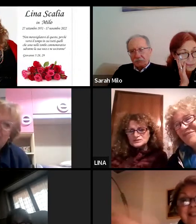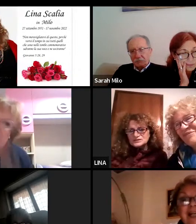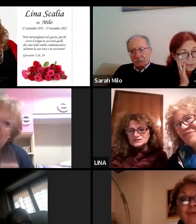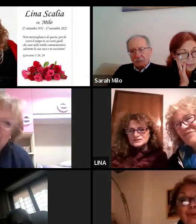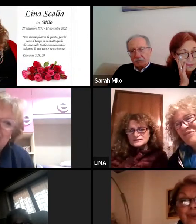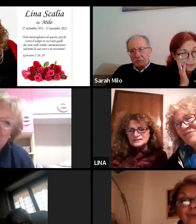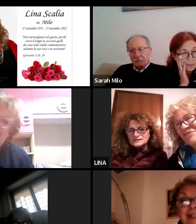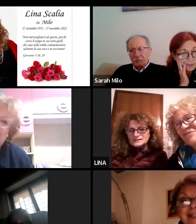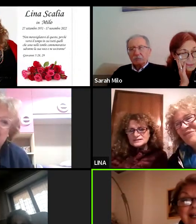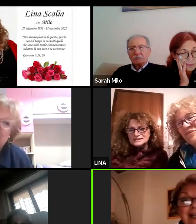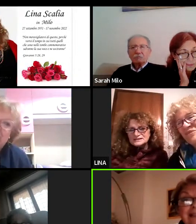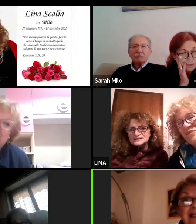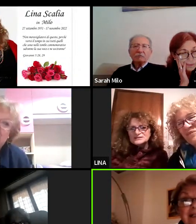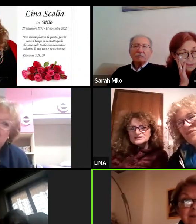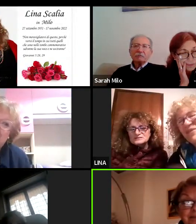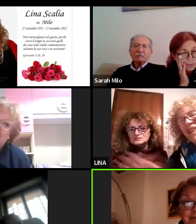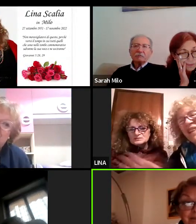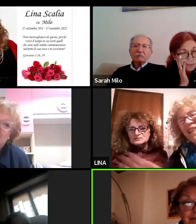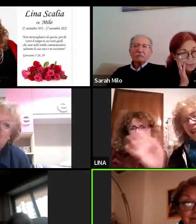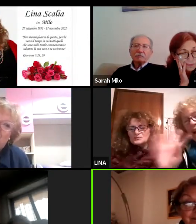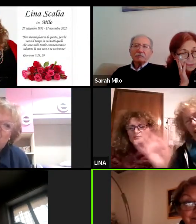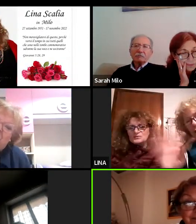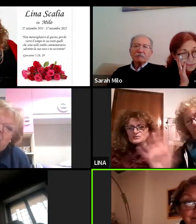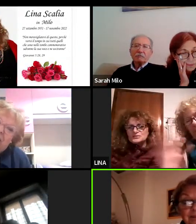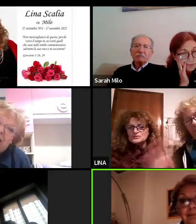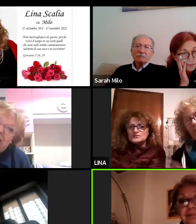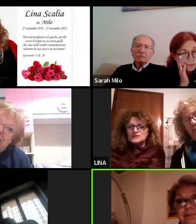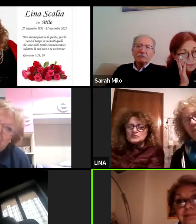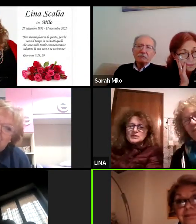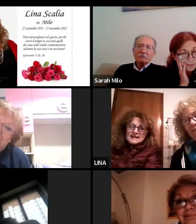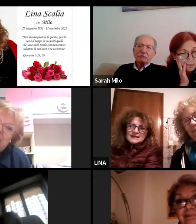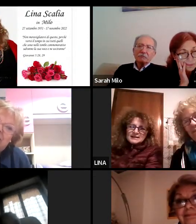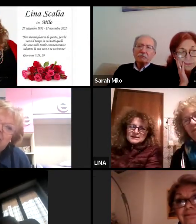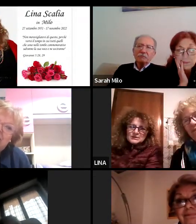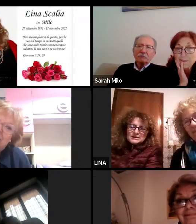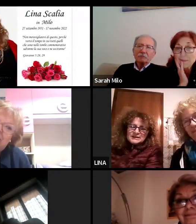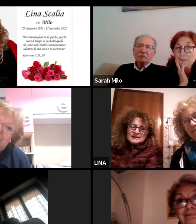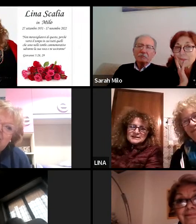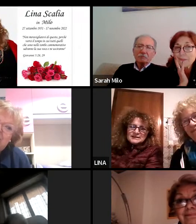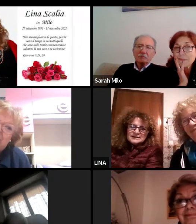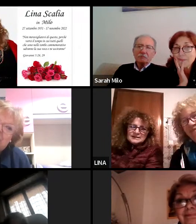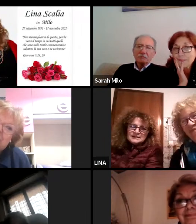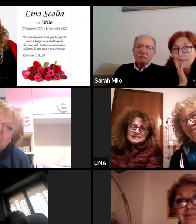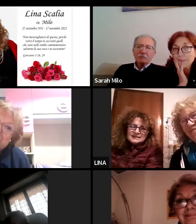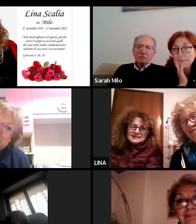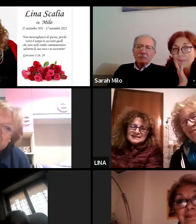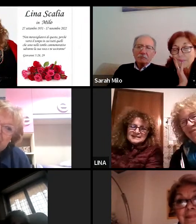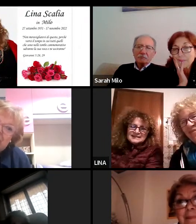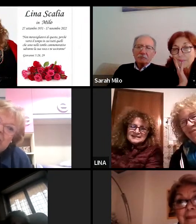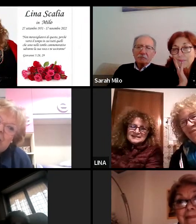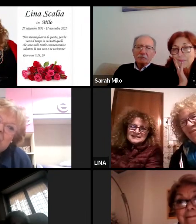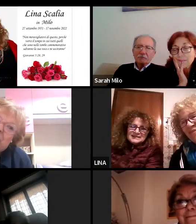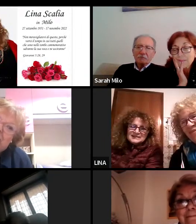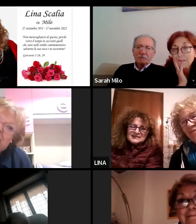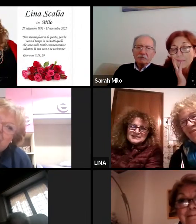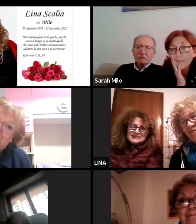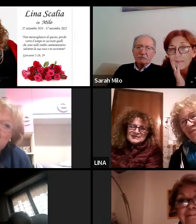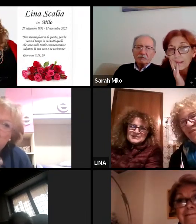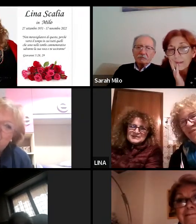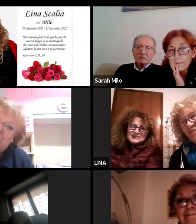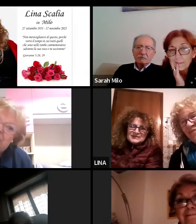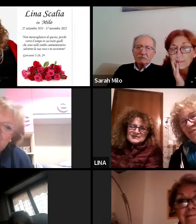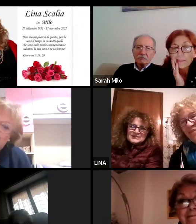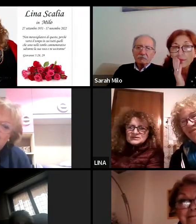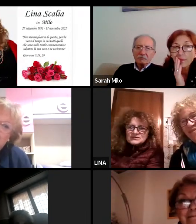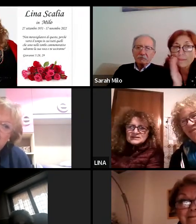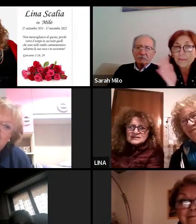vi saluto Buona serata Ciao Mi metto anche a voi tutti Ciao Ciao Ciao